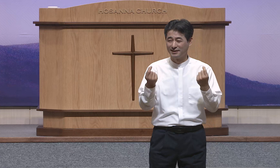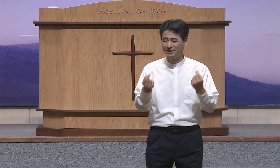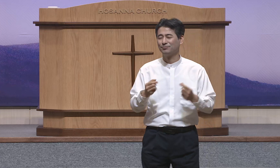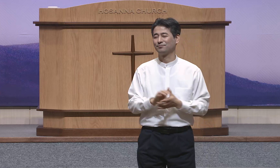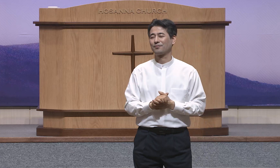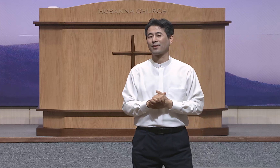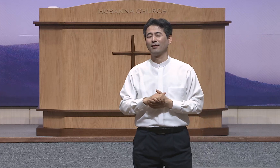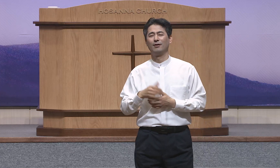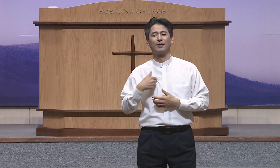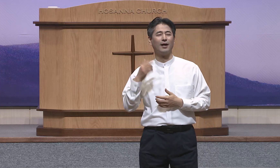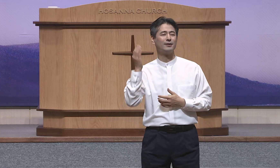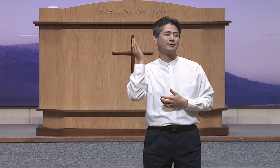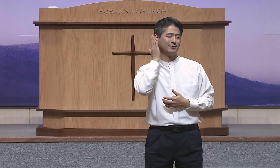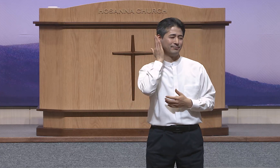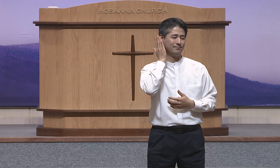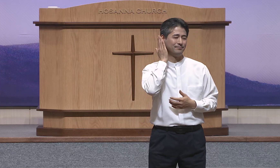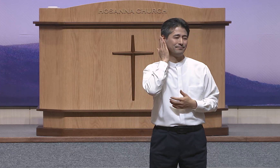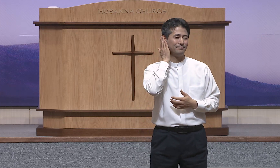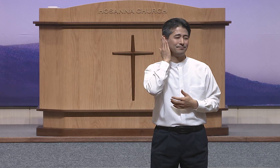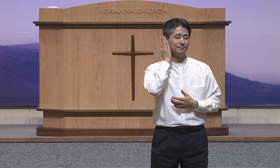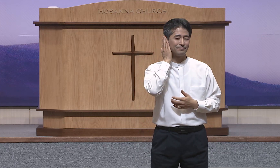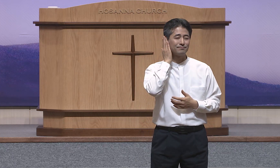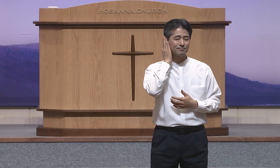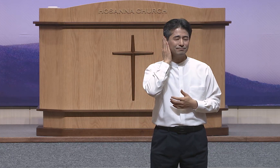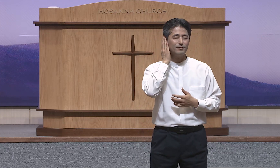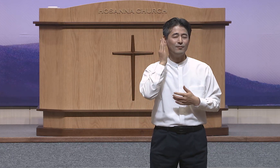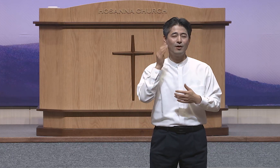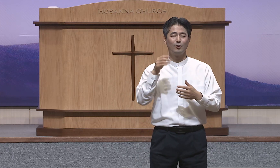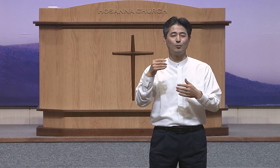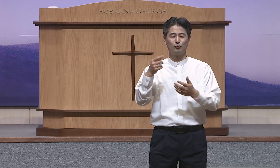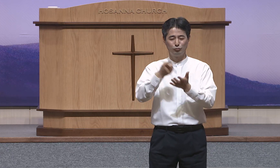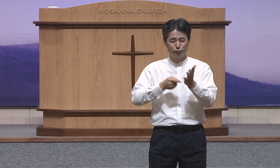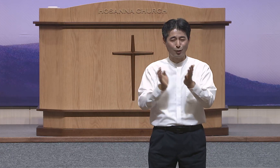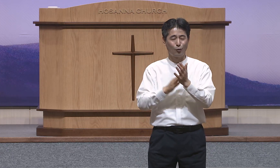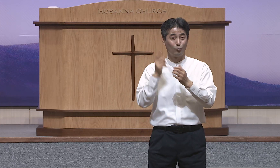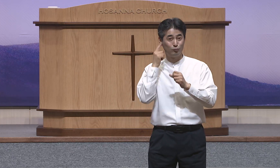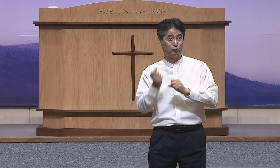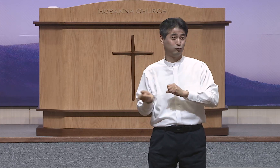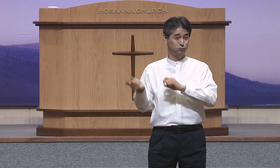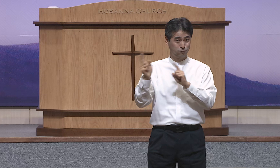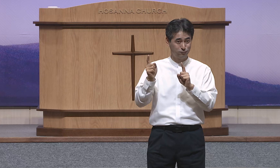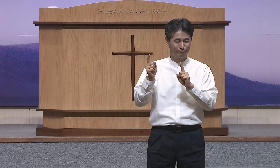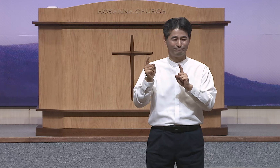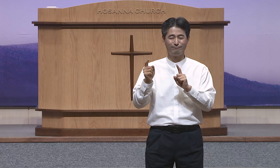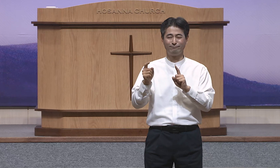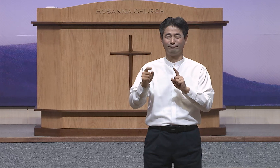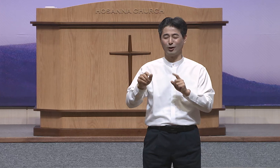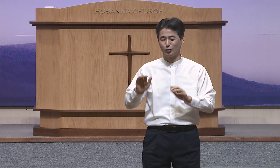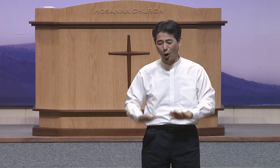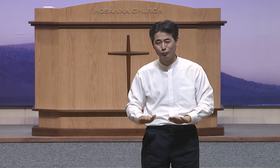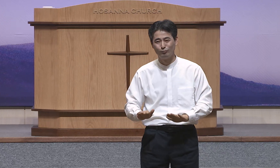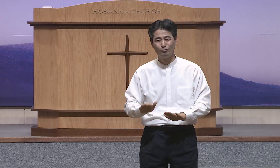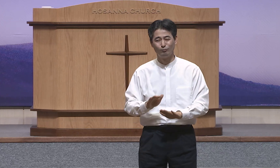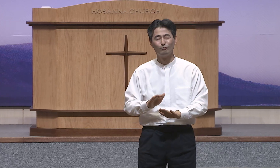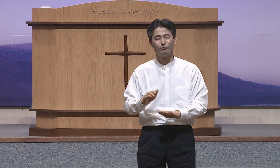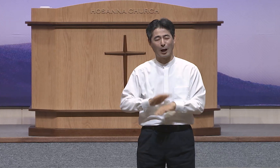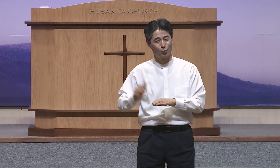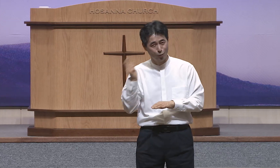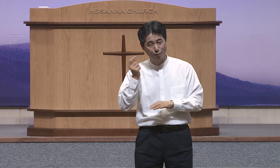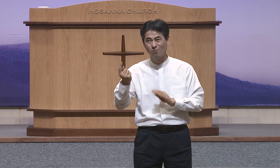제가 좀 전에 말씀드린 것처럼 제가 귀가 잘 들리지 않는데 이렇게 시술을 받고 이제